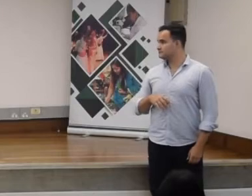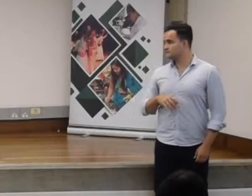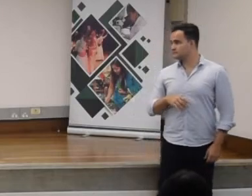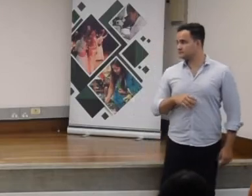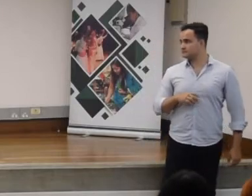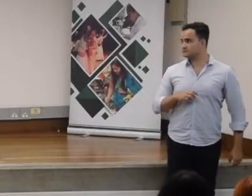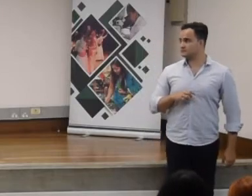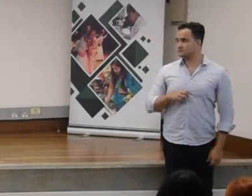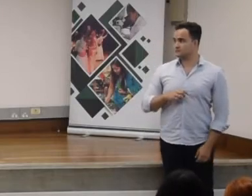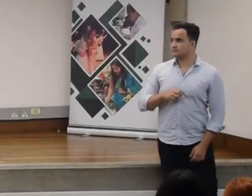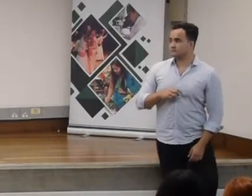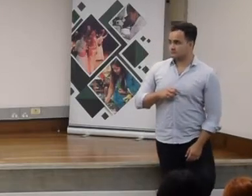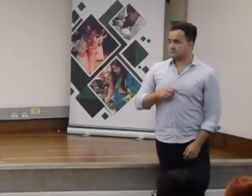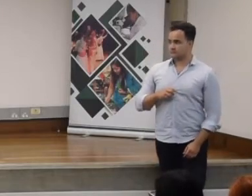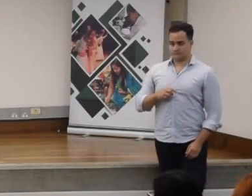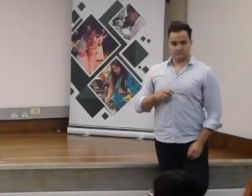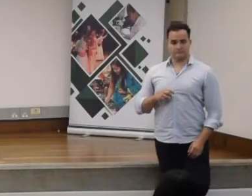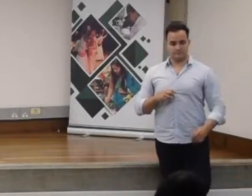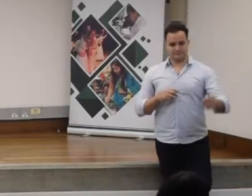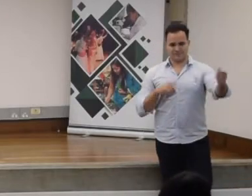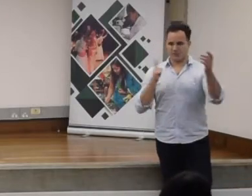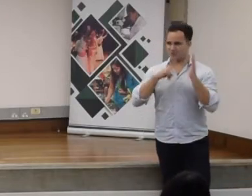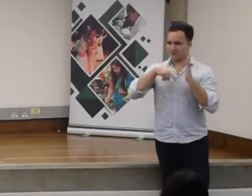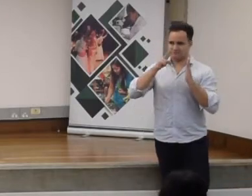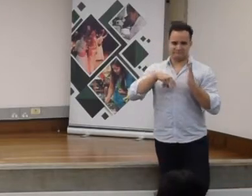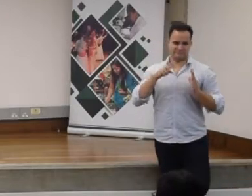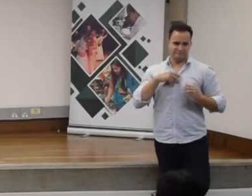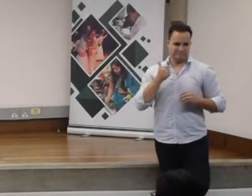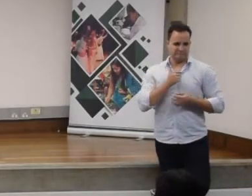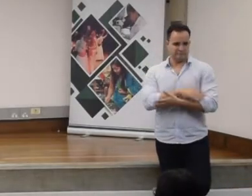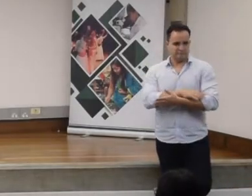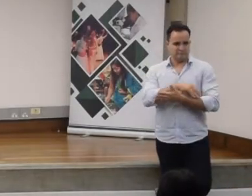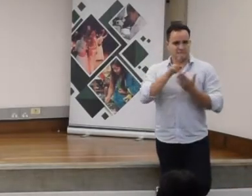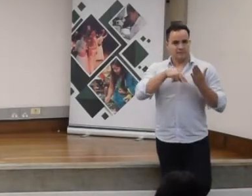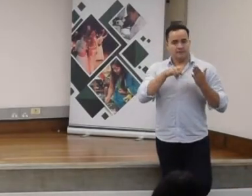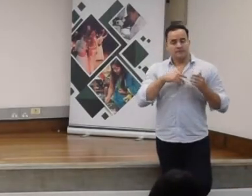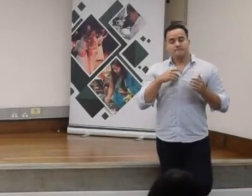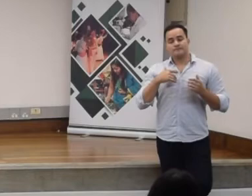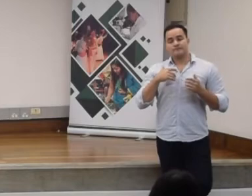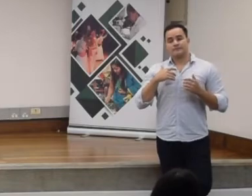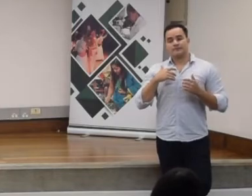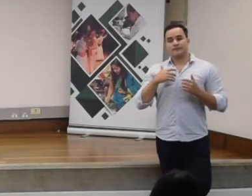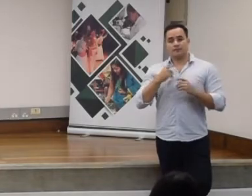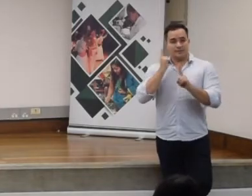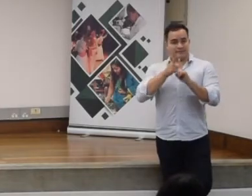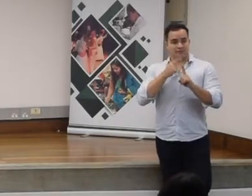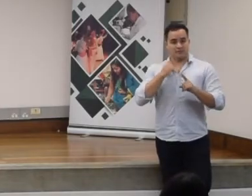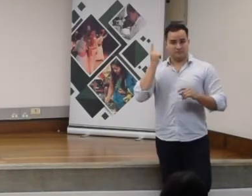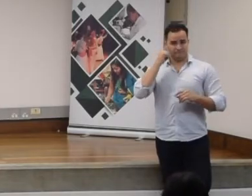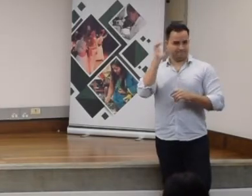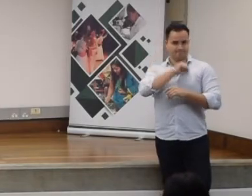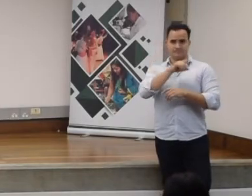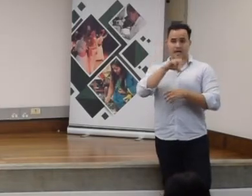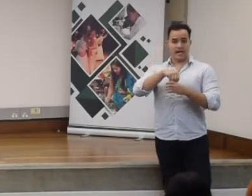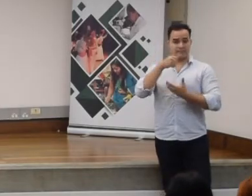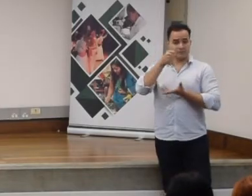manera o con un criterio racional, ¿sí?, ni que aliente pues a promover la equidad.